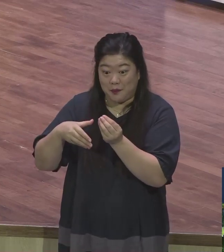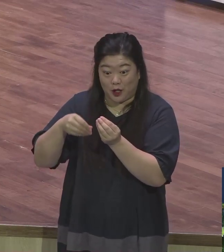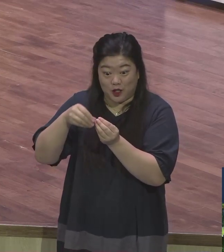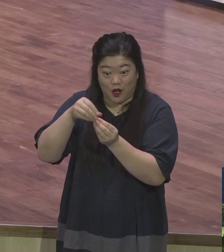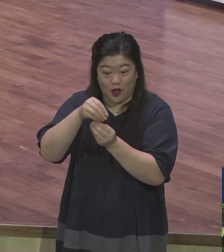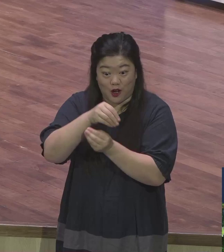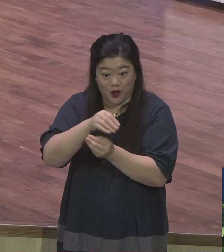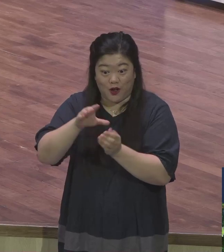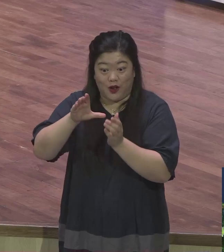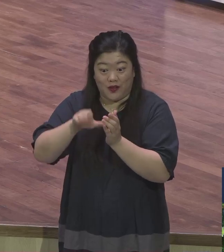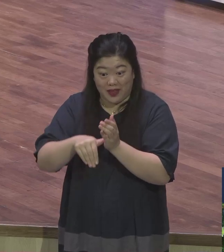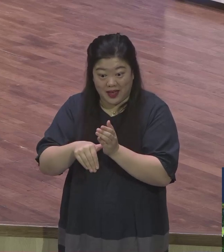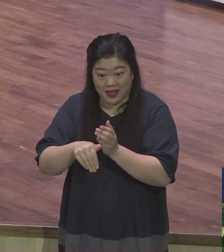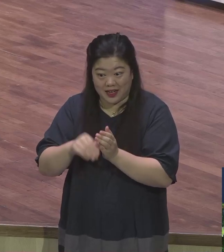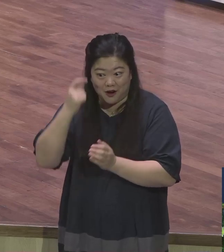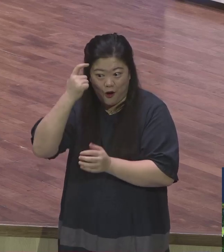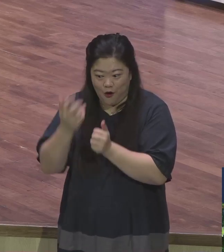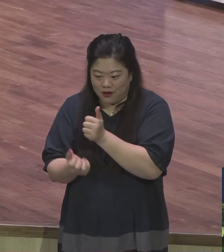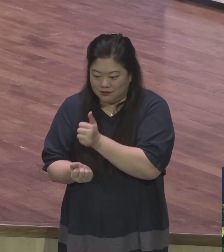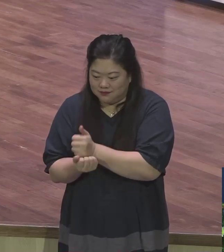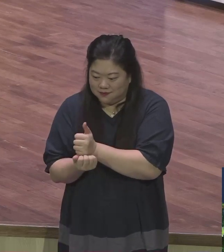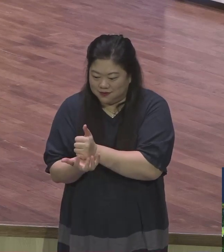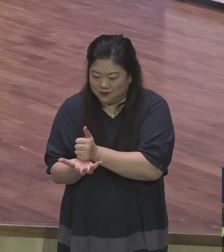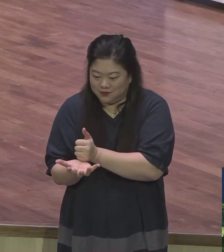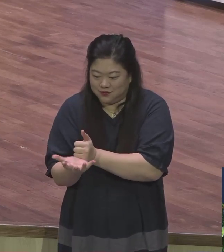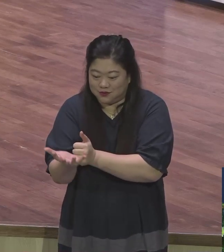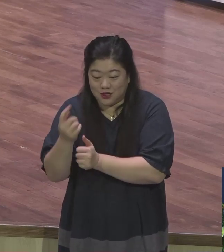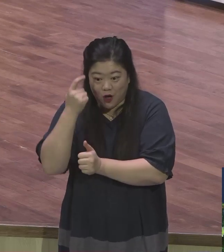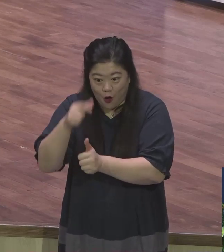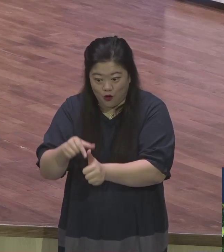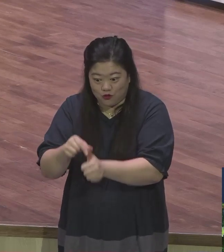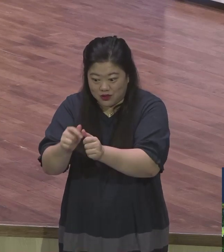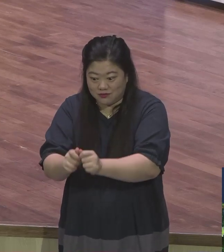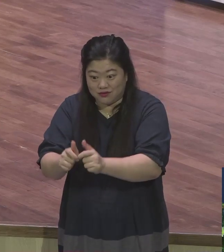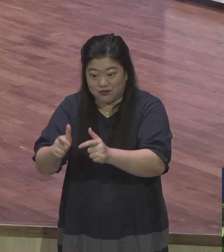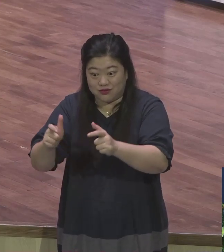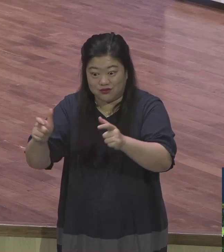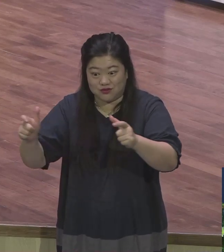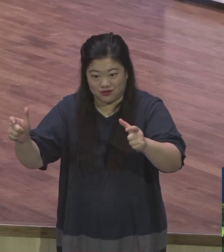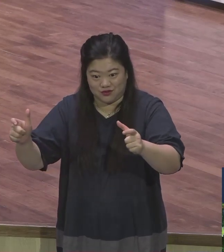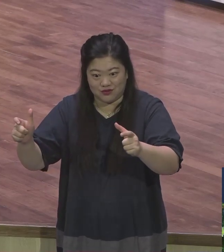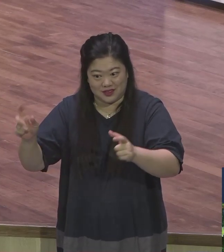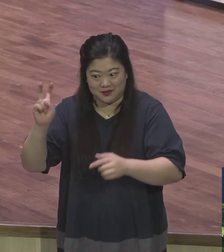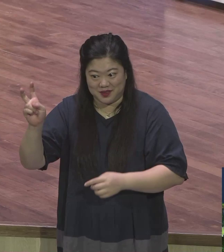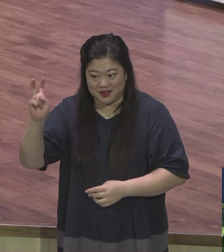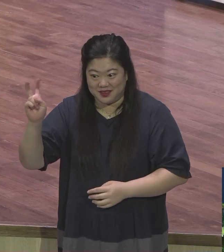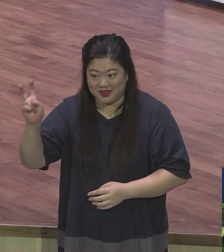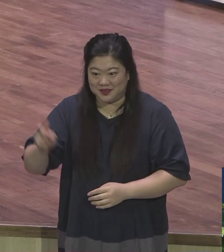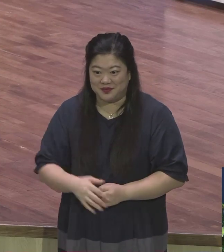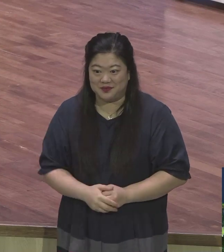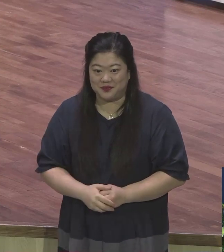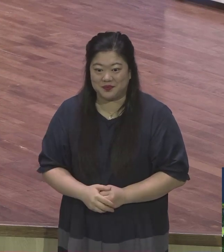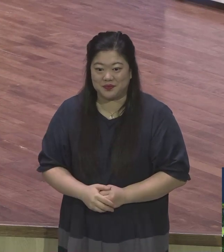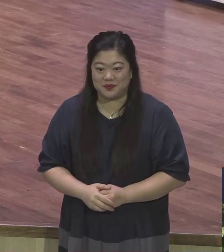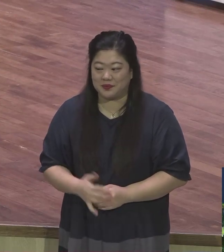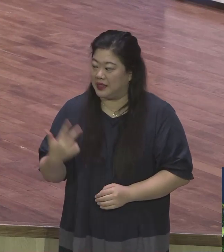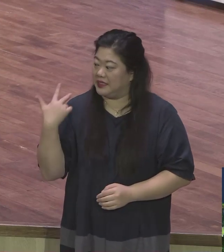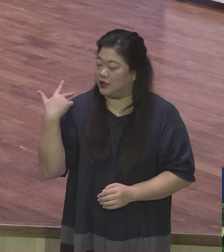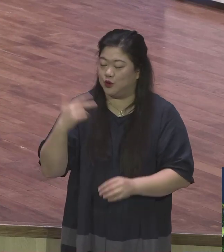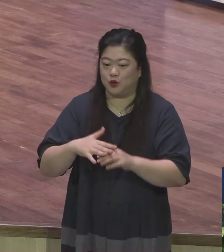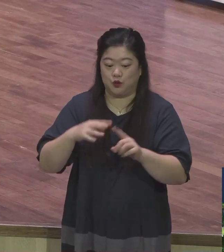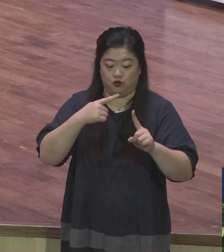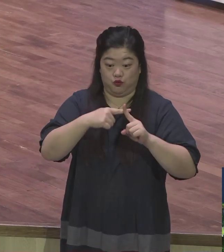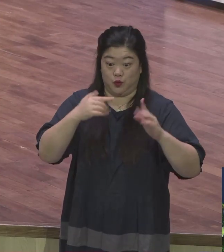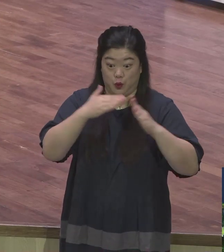생명을 살리는 그런 열매가 있었을 거예요. 교회적으로도 지난 한